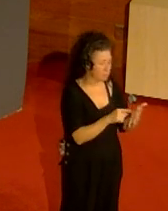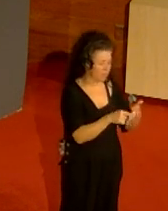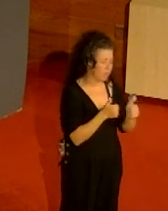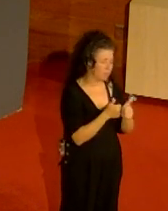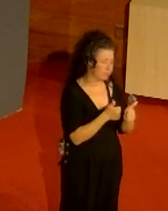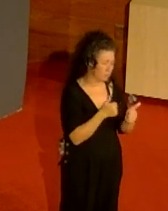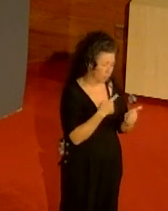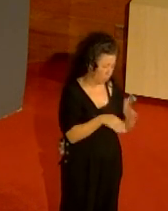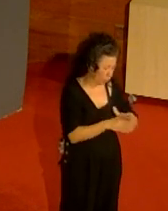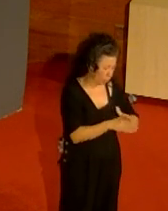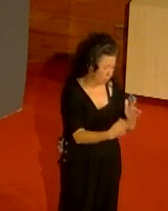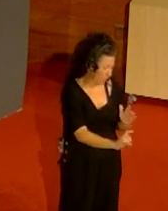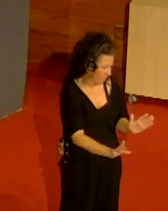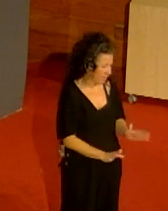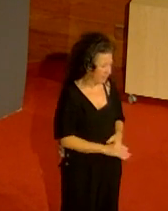¿no?